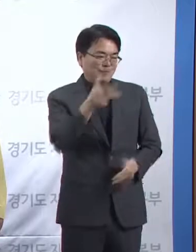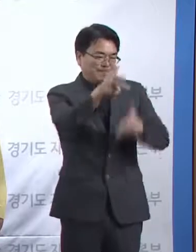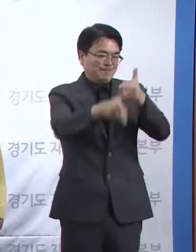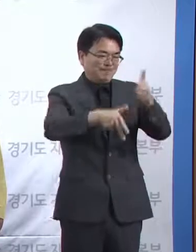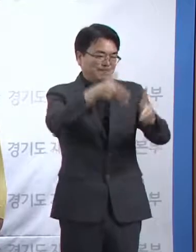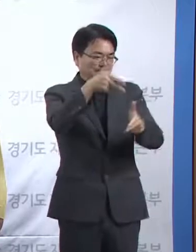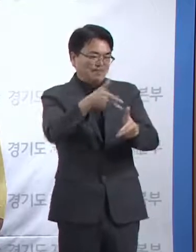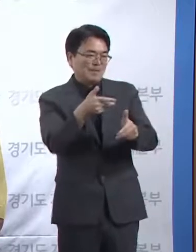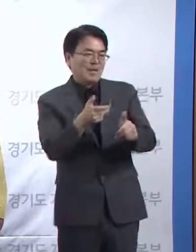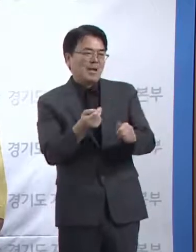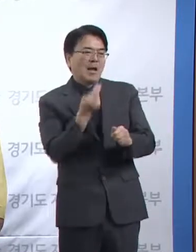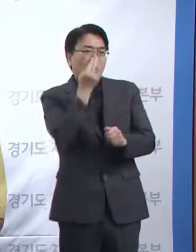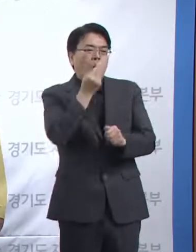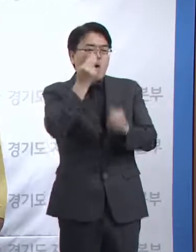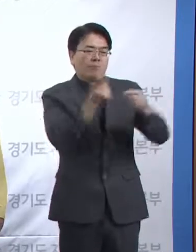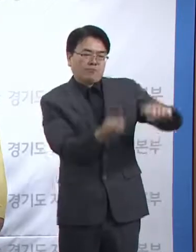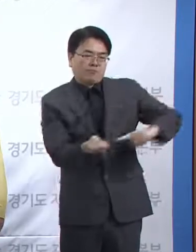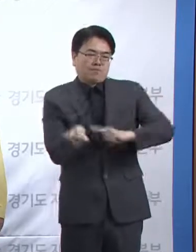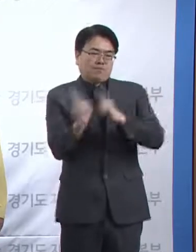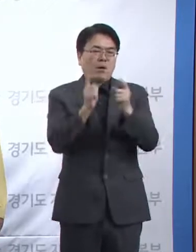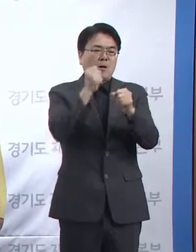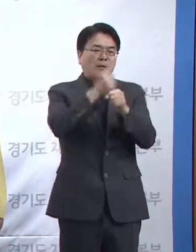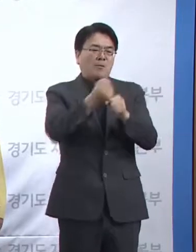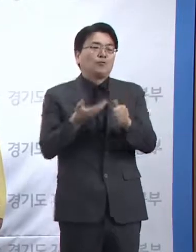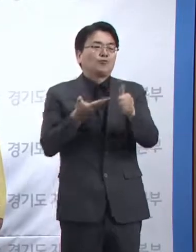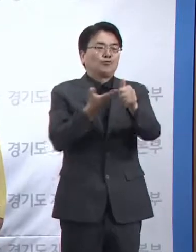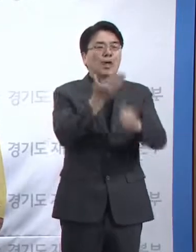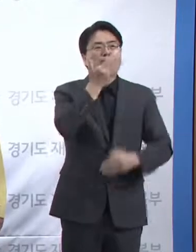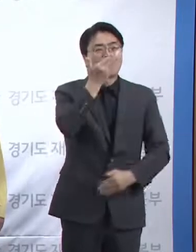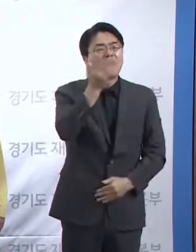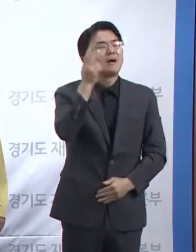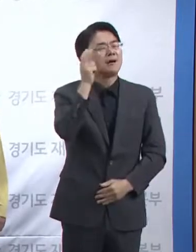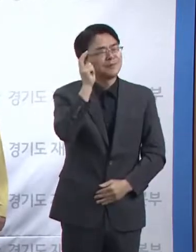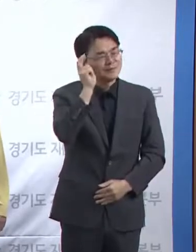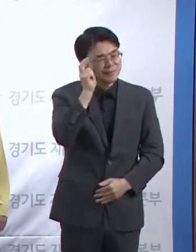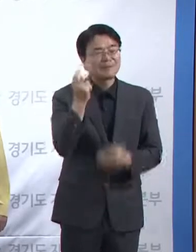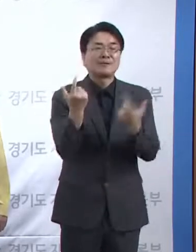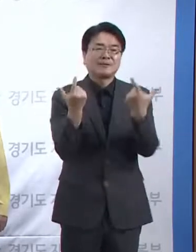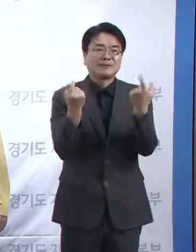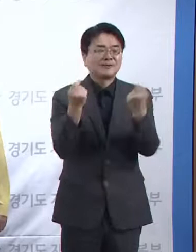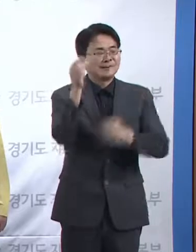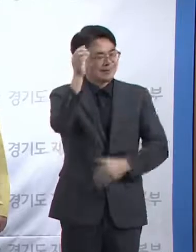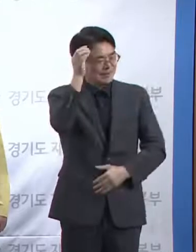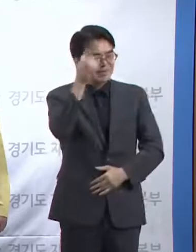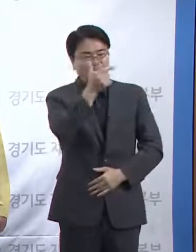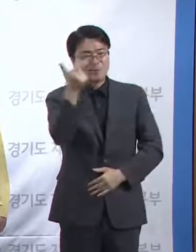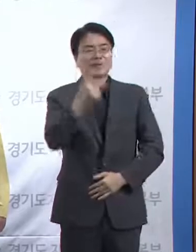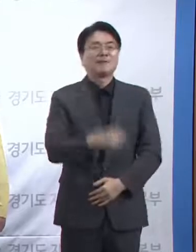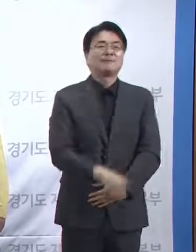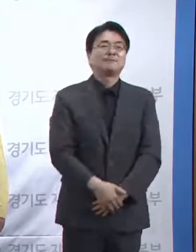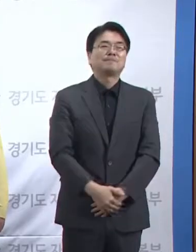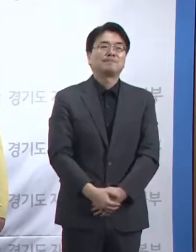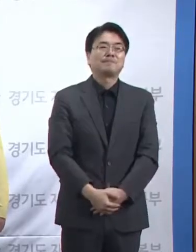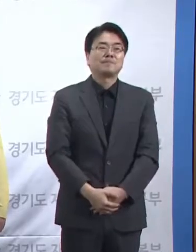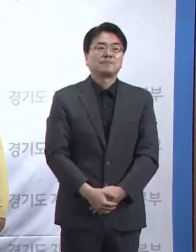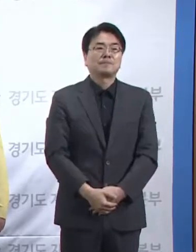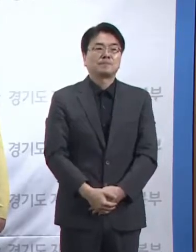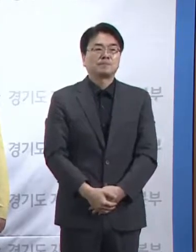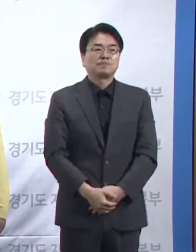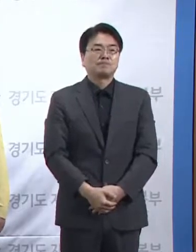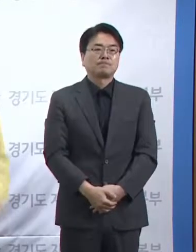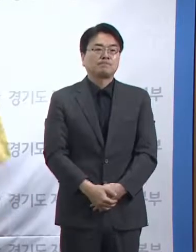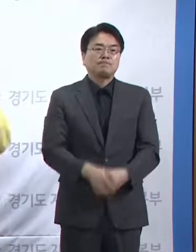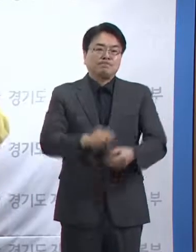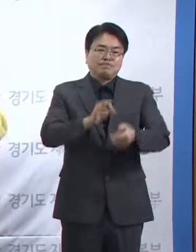적게나마 멈춰가는 지역 경제에 심폐소생 효과를 거둘 것으로 기대합니다. 소비